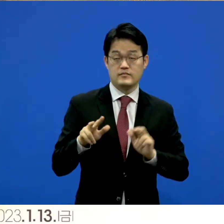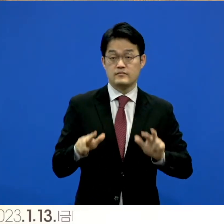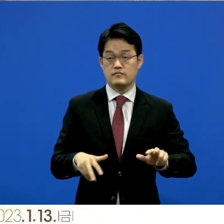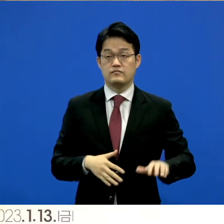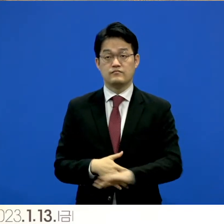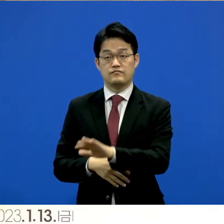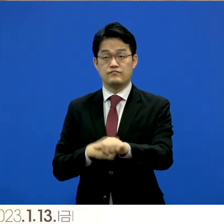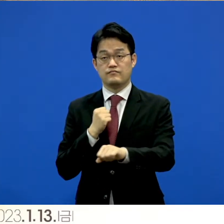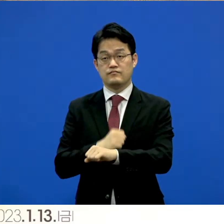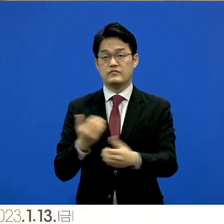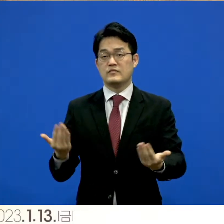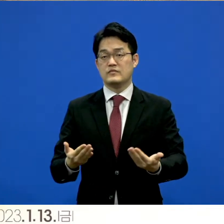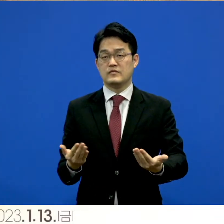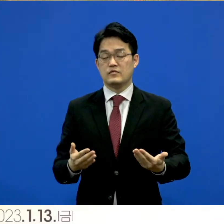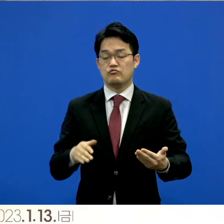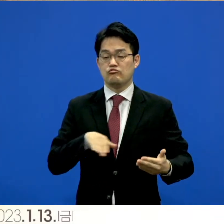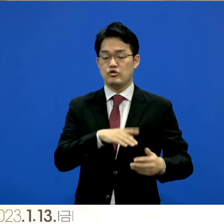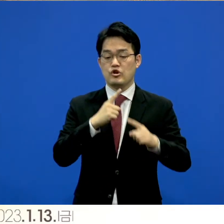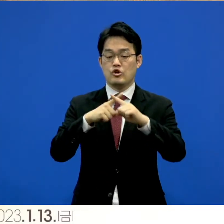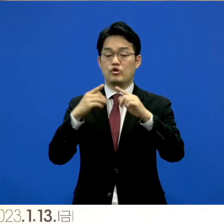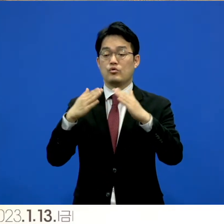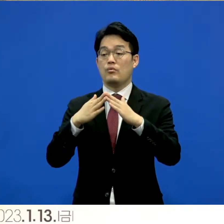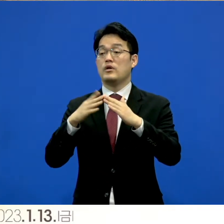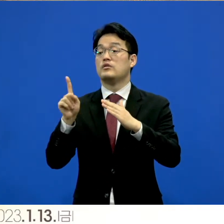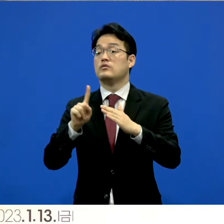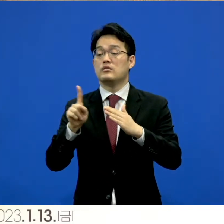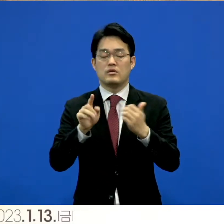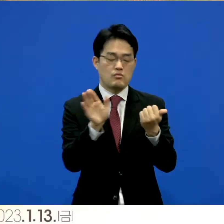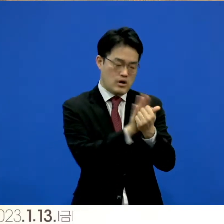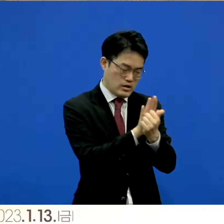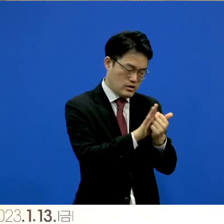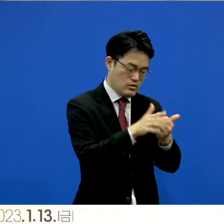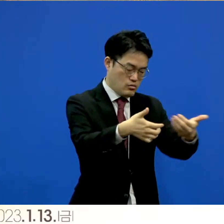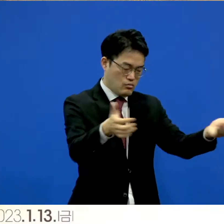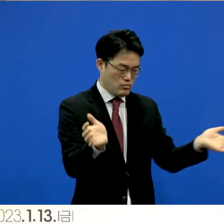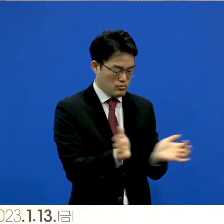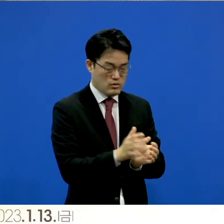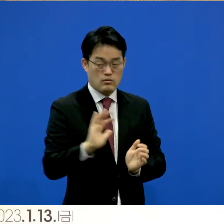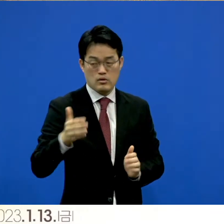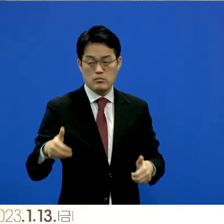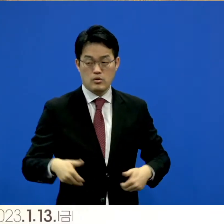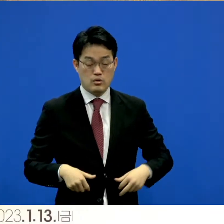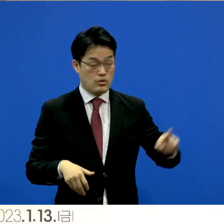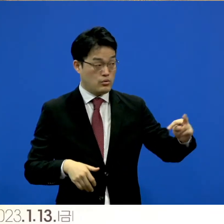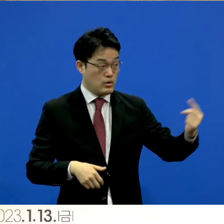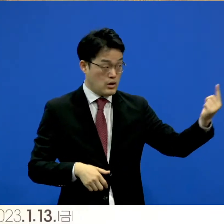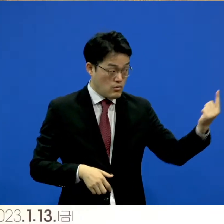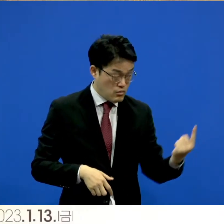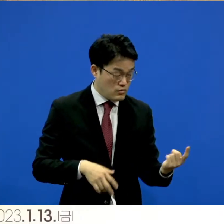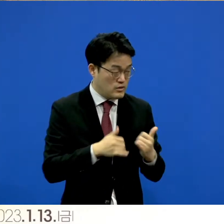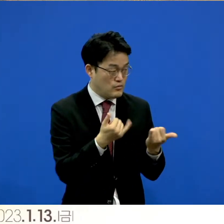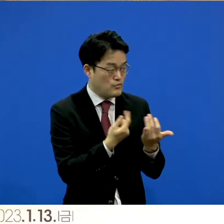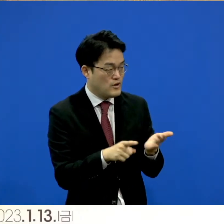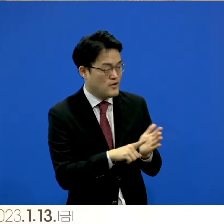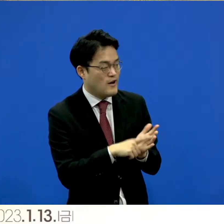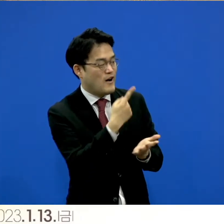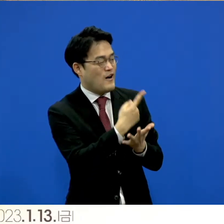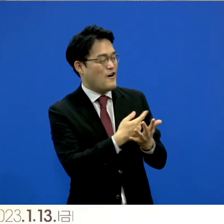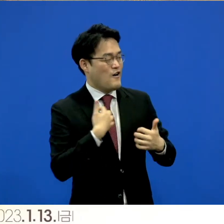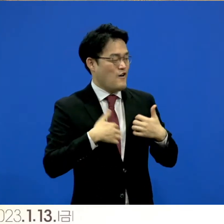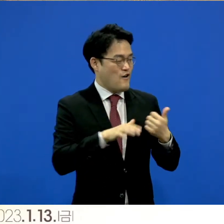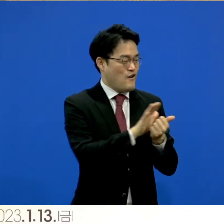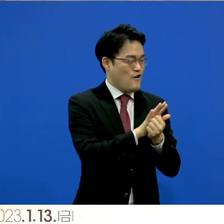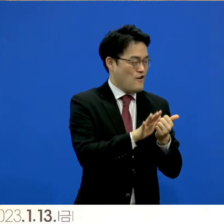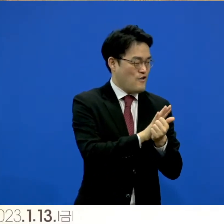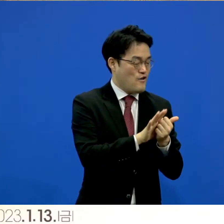오늘 교회는 환대의 공동체가 되어야 합니다. 돌아온 아들을 맞아들일 준비를 하고 있어야 합니다.